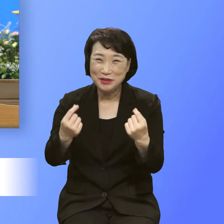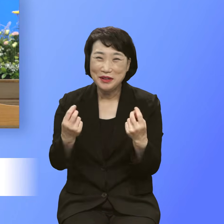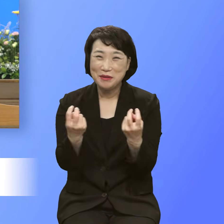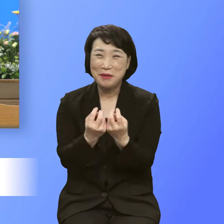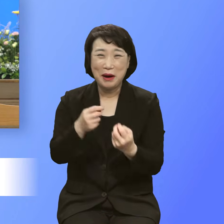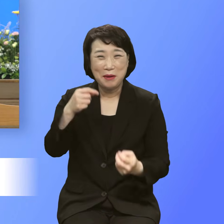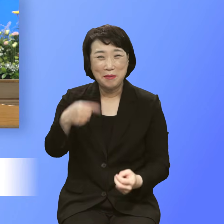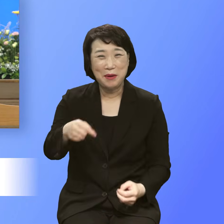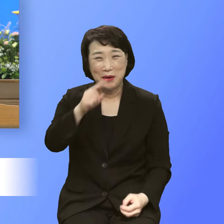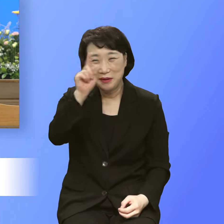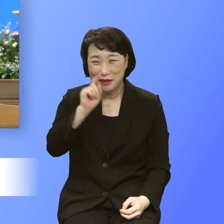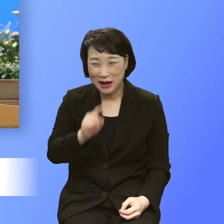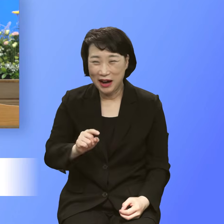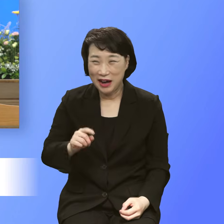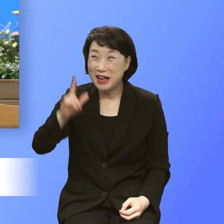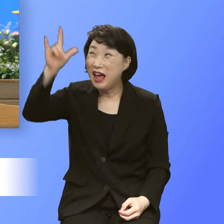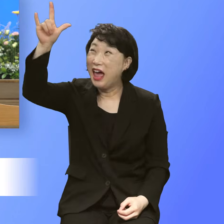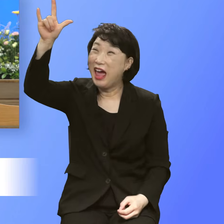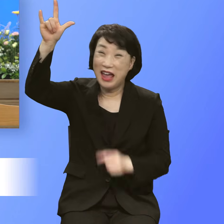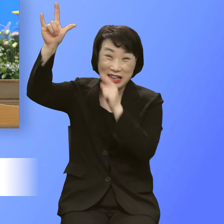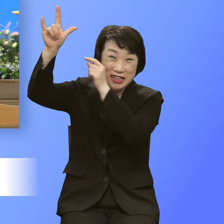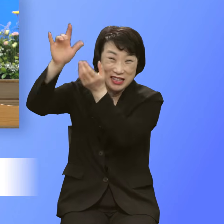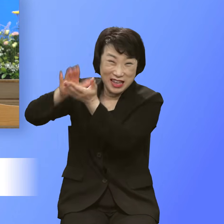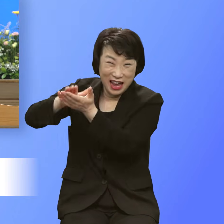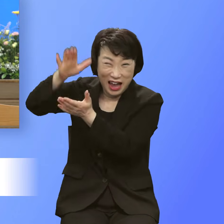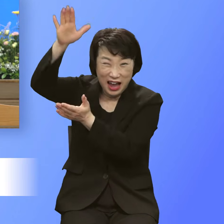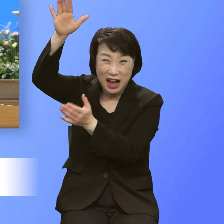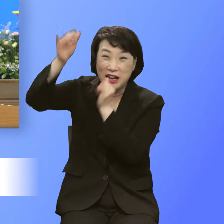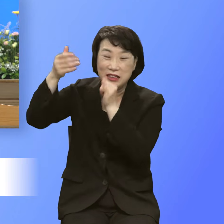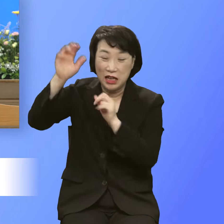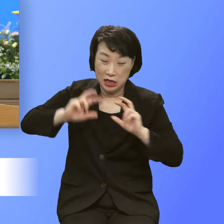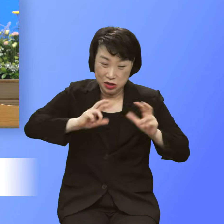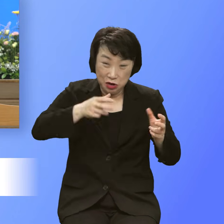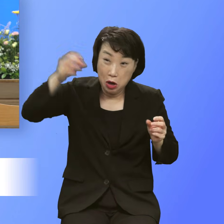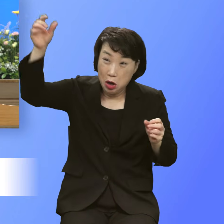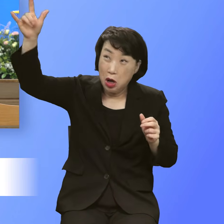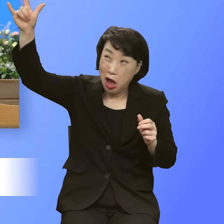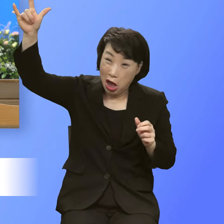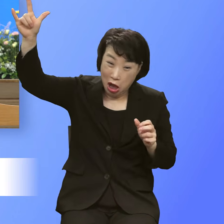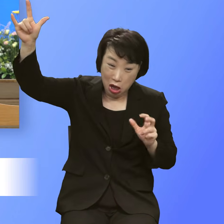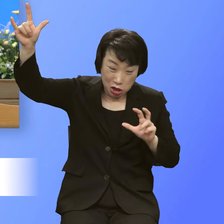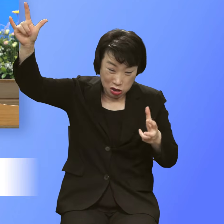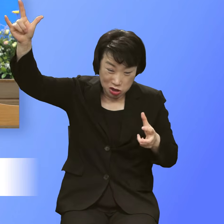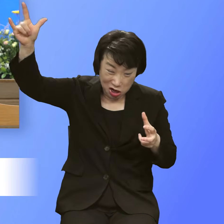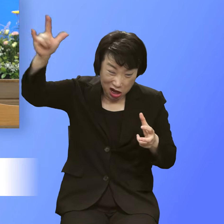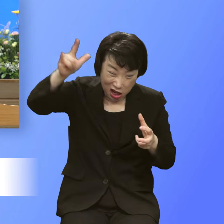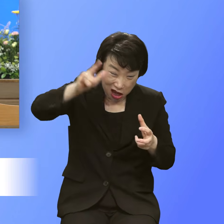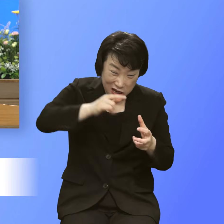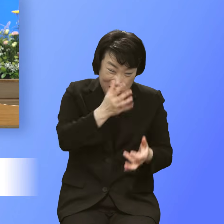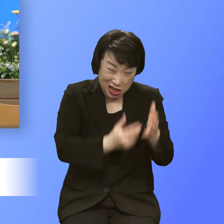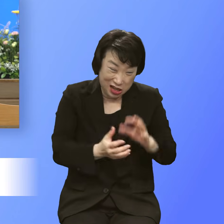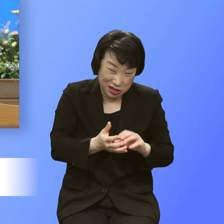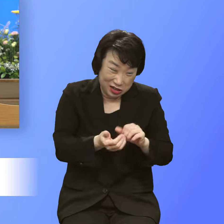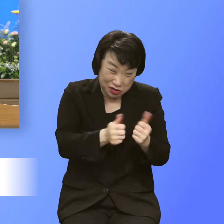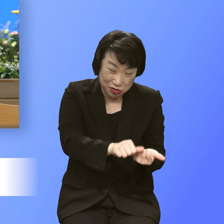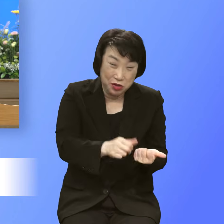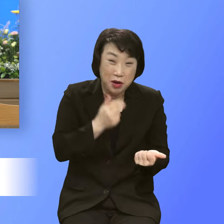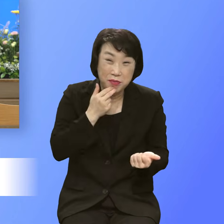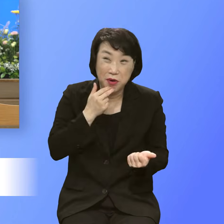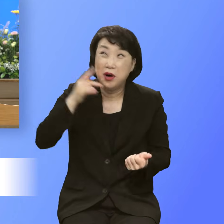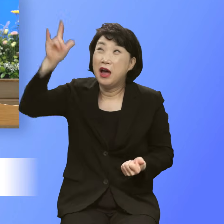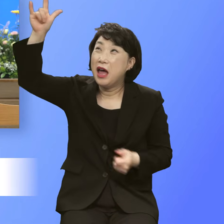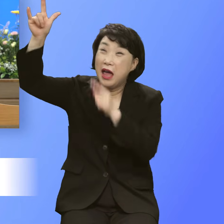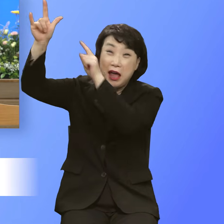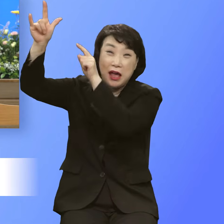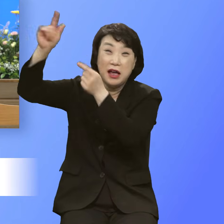만들어서 저 태양 이글이글 끓는 태양이 지구에 가까이 와서 지구를 태워버리지 않고 저렇게